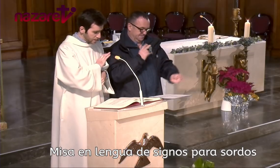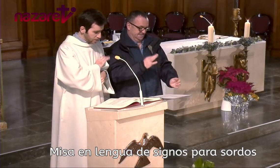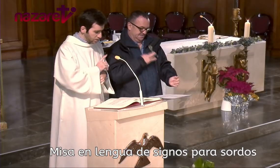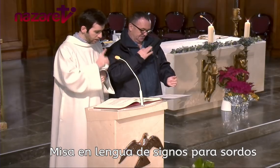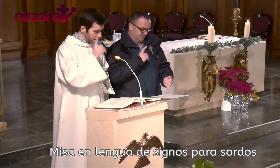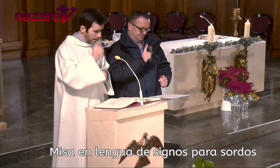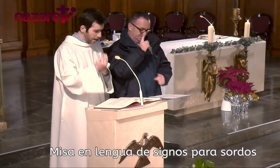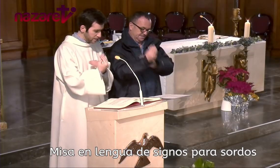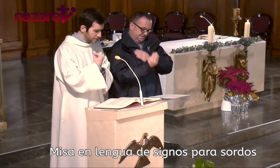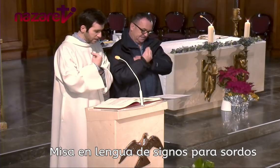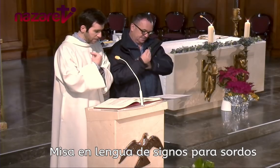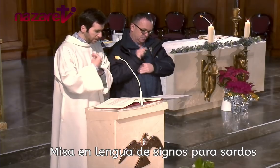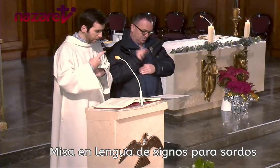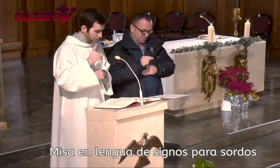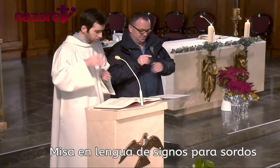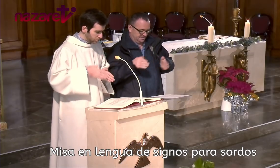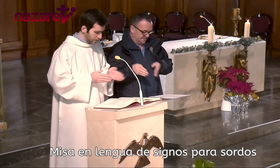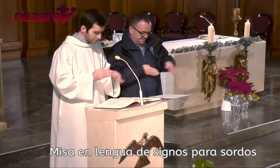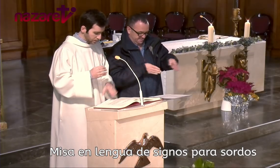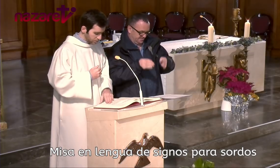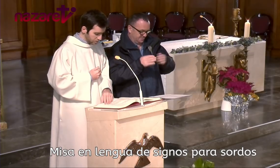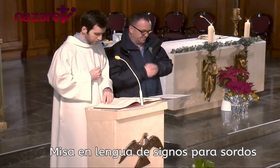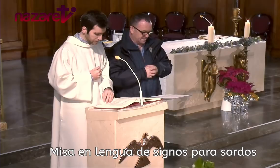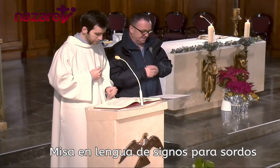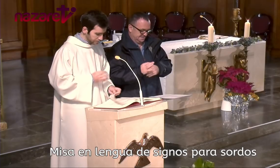Señor, enséñame tus caminos.